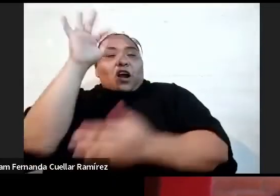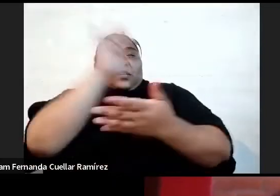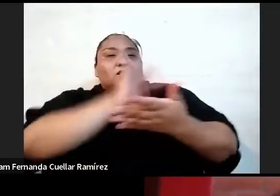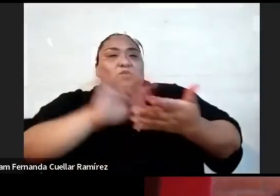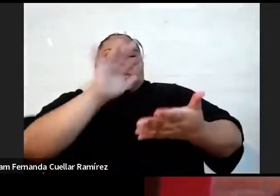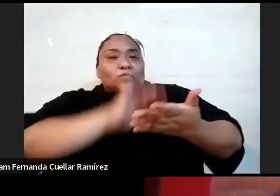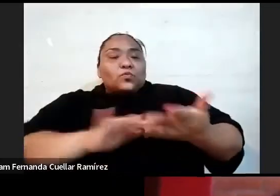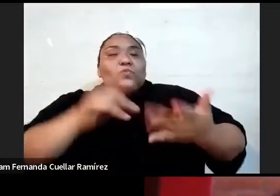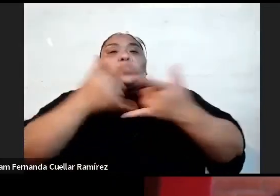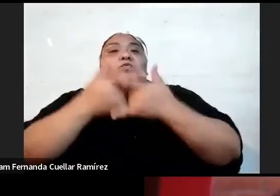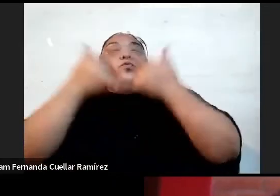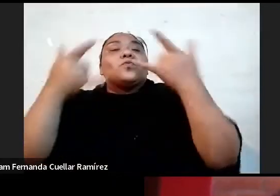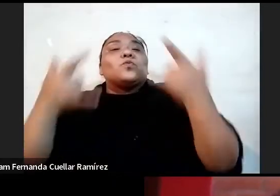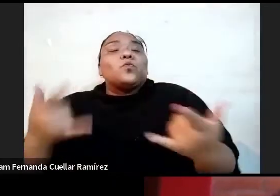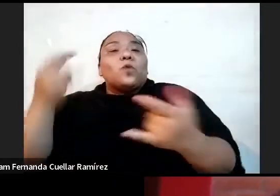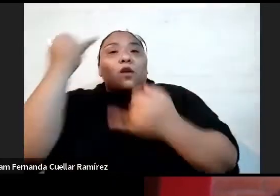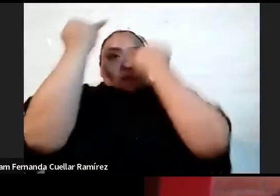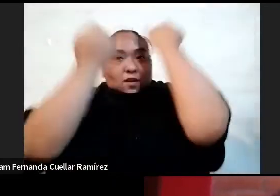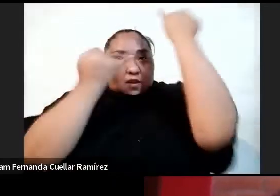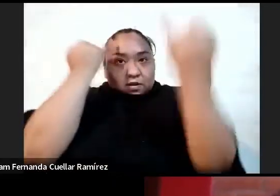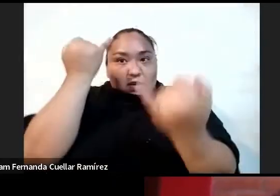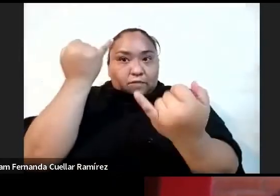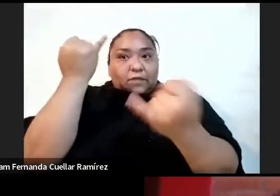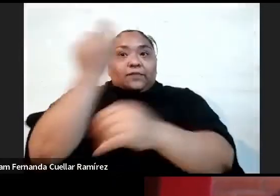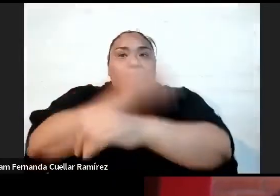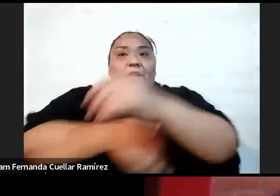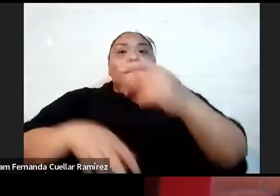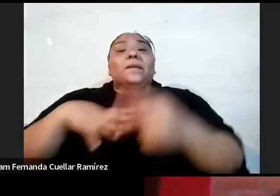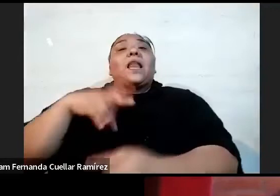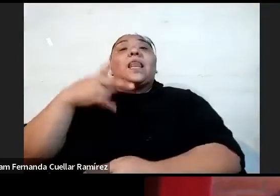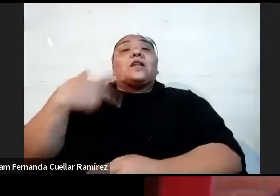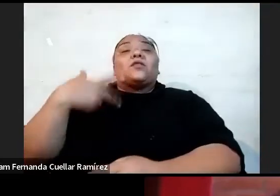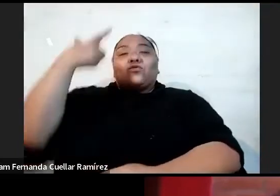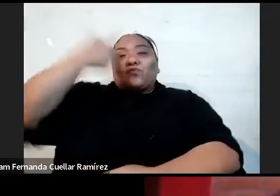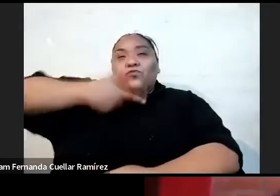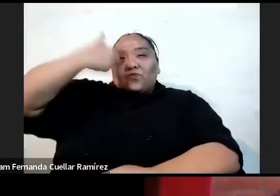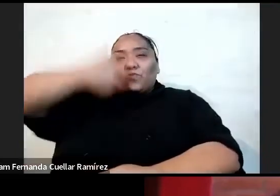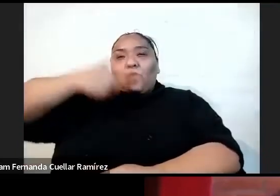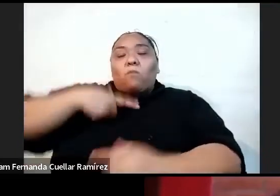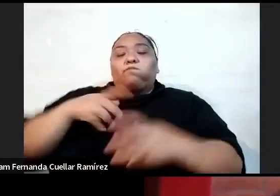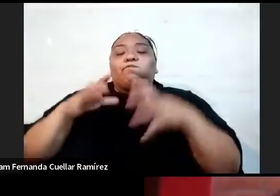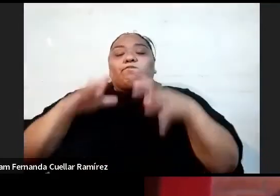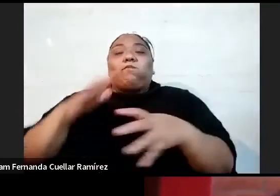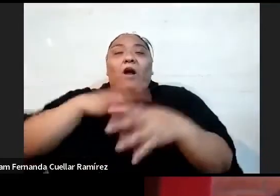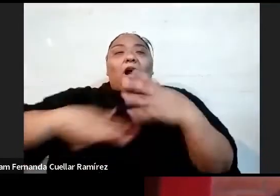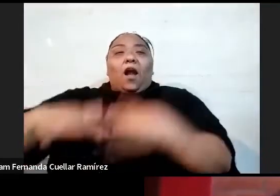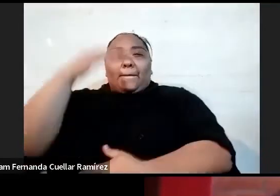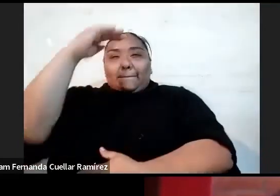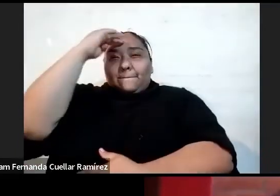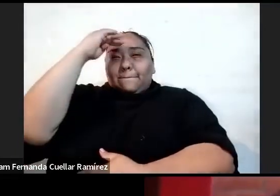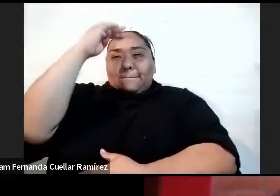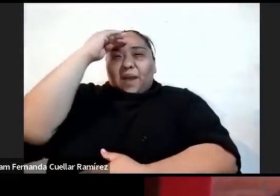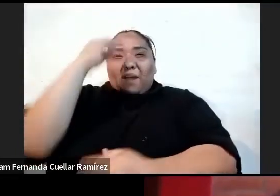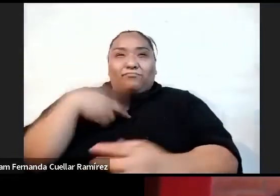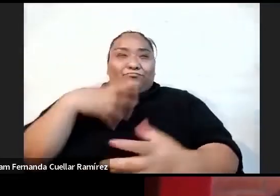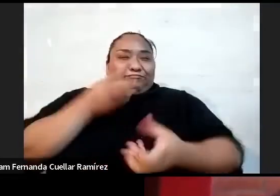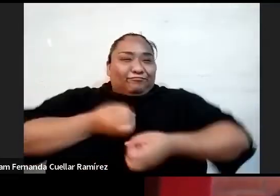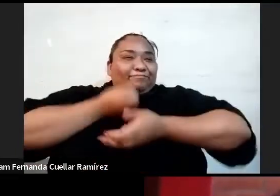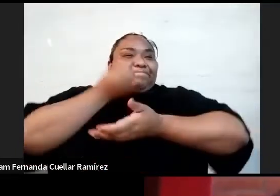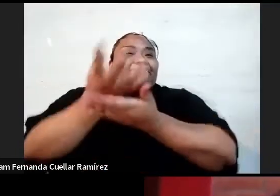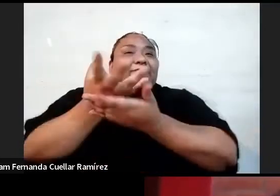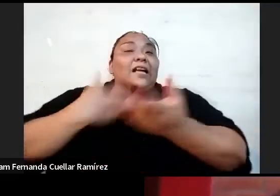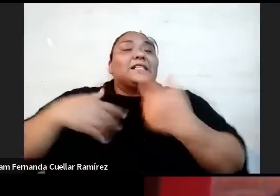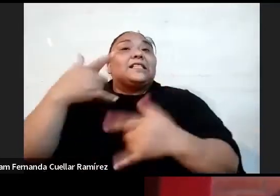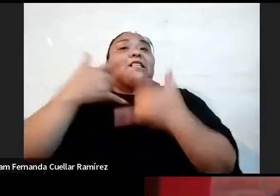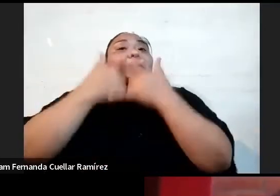UACM de día y medium por las noches. Escribe poesía autoconfesional y cuentos de terror